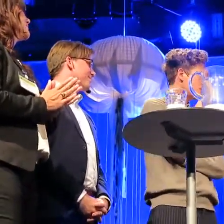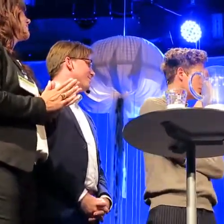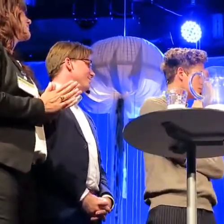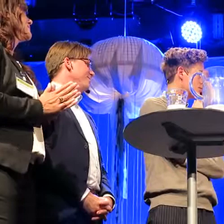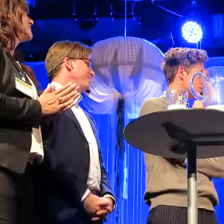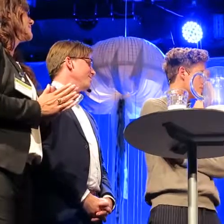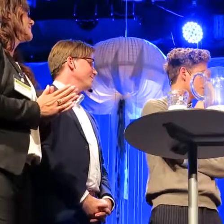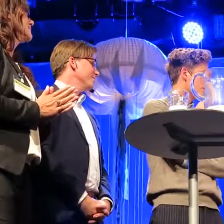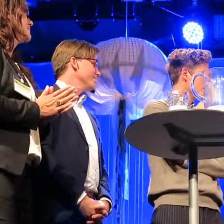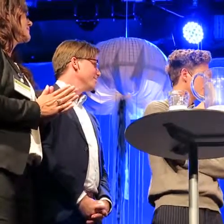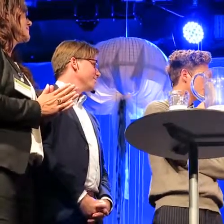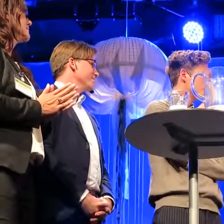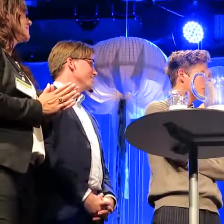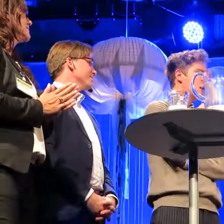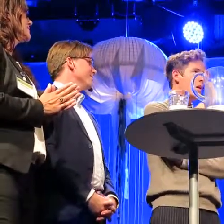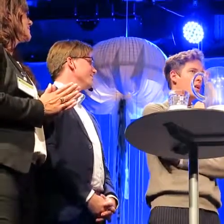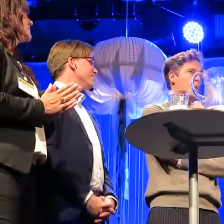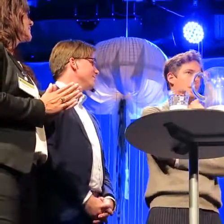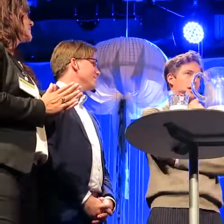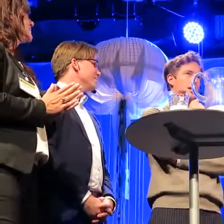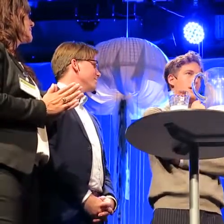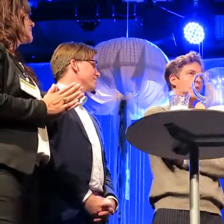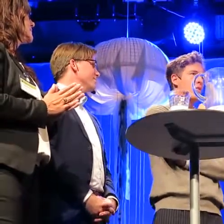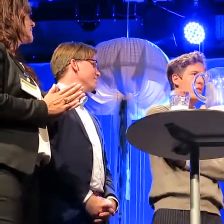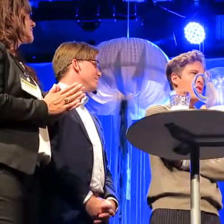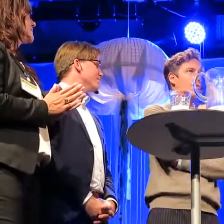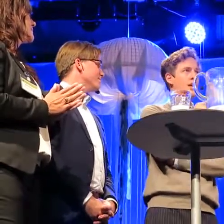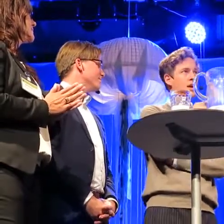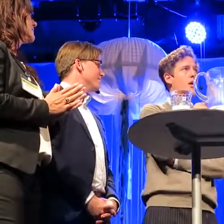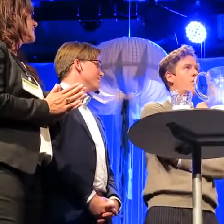alla elever och Norrtälje alla pengar. Så det kommer. Nej, men